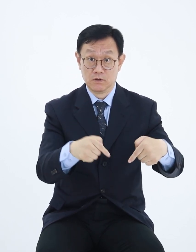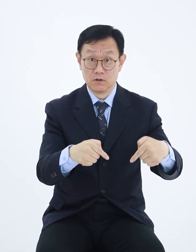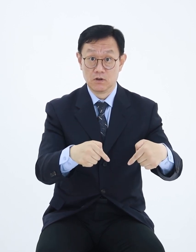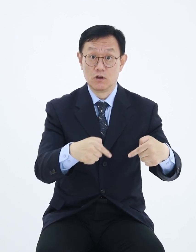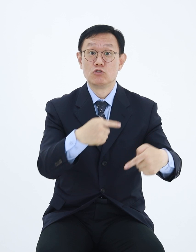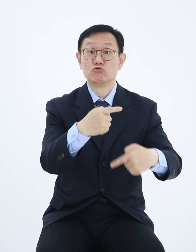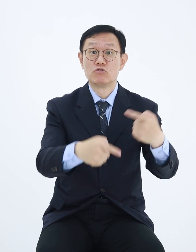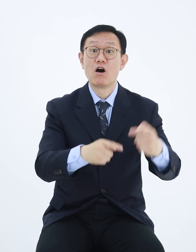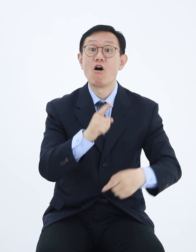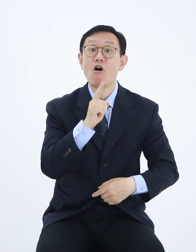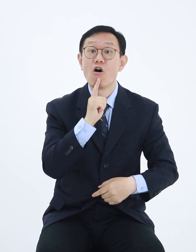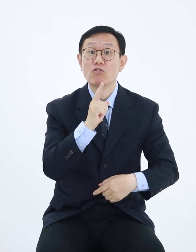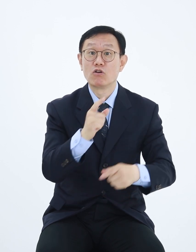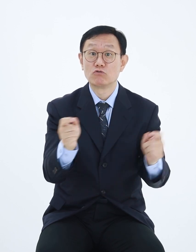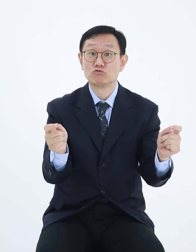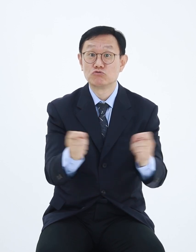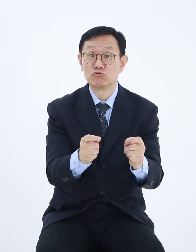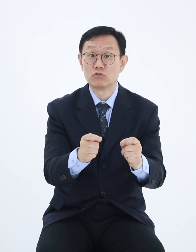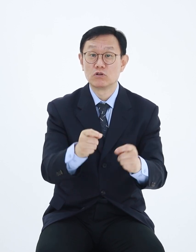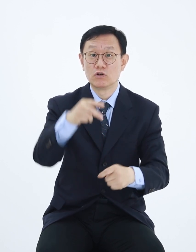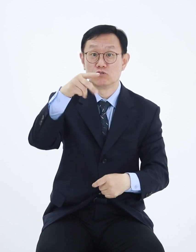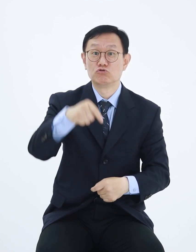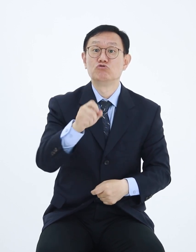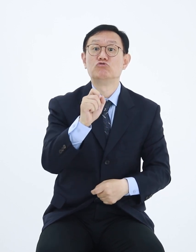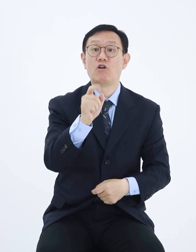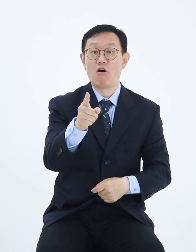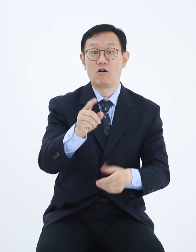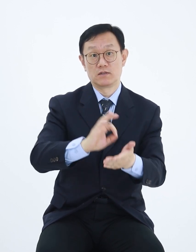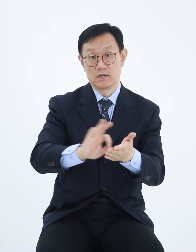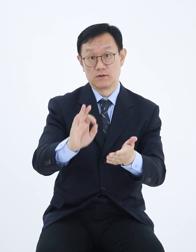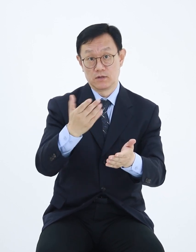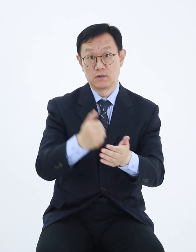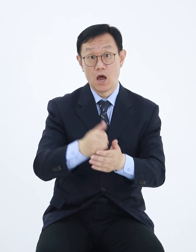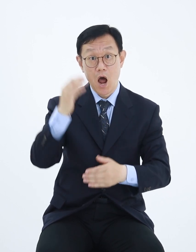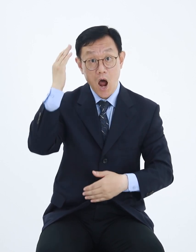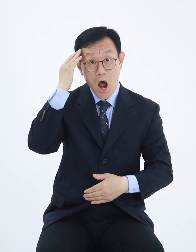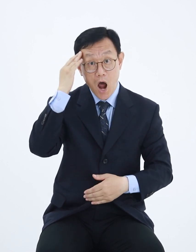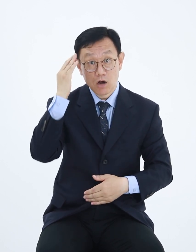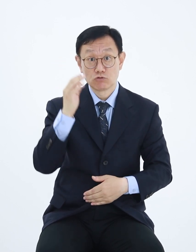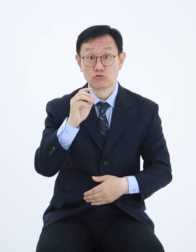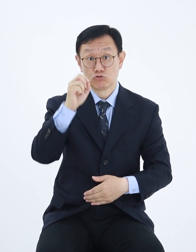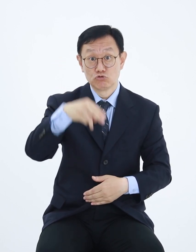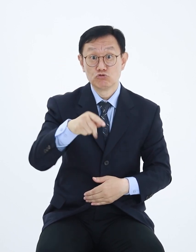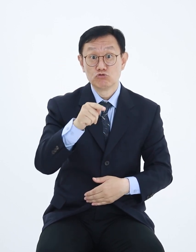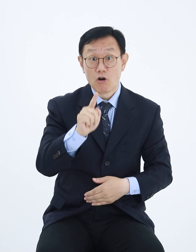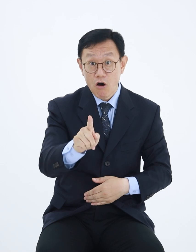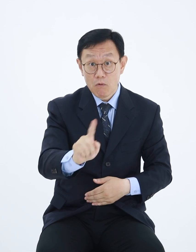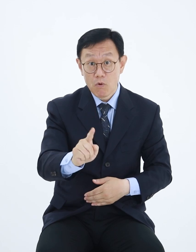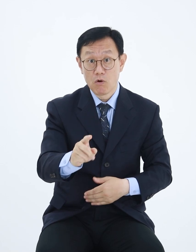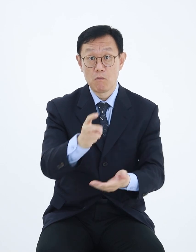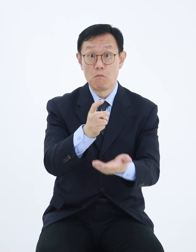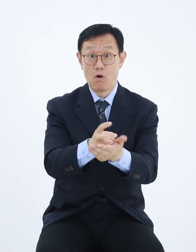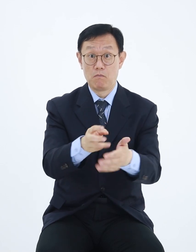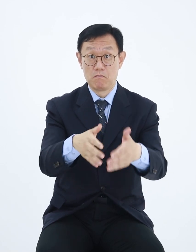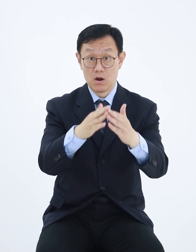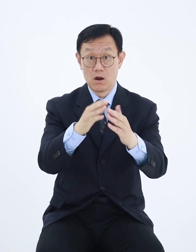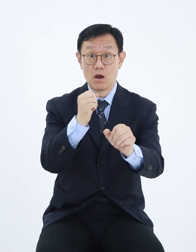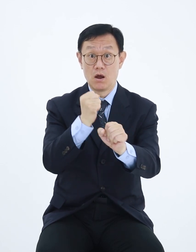줄임말 수어를 사용하게 되었다. 한국수어는 한국수화언어법이 제정되면서 국어와 동등한 자격을